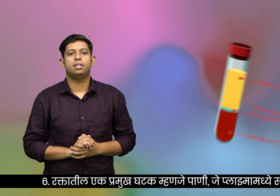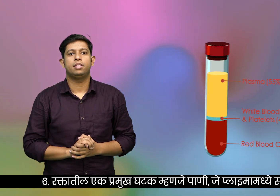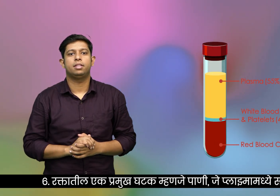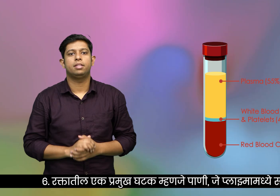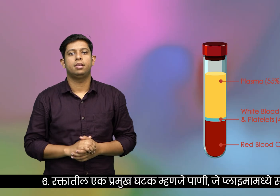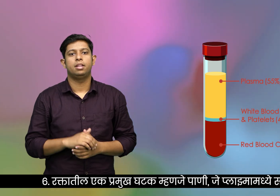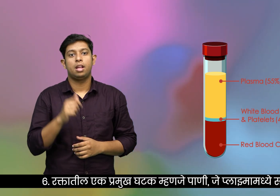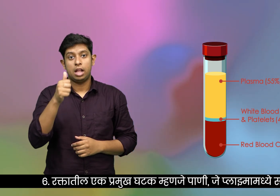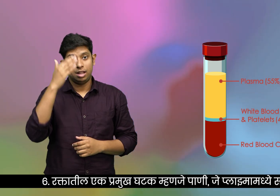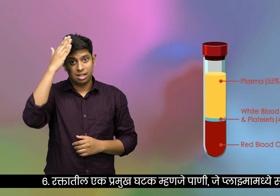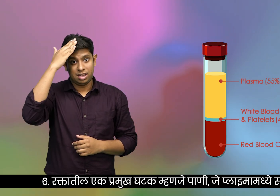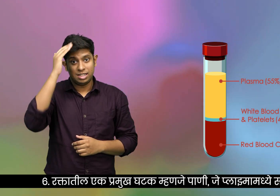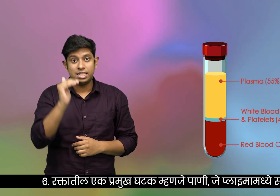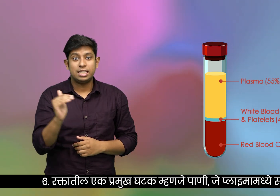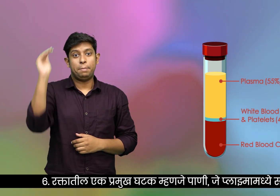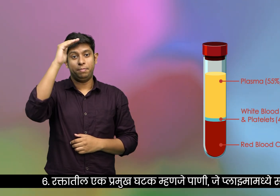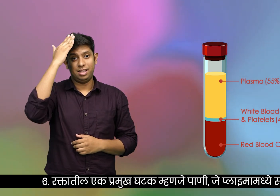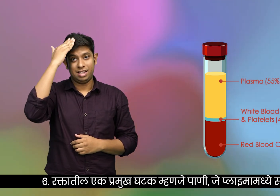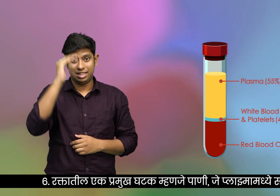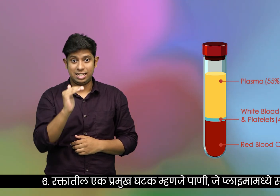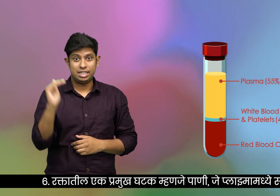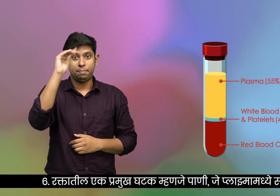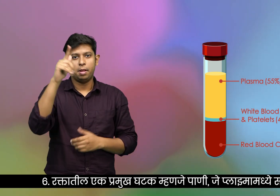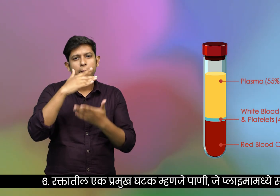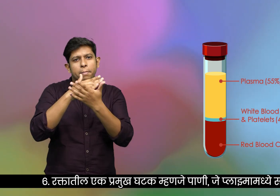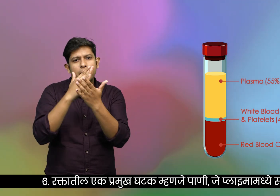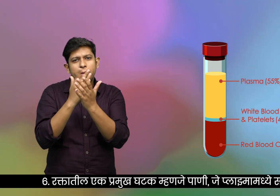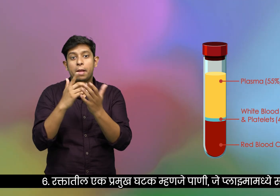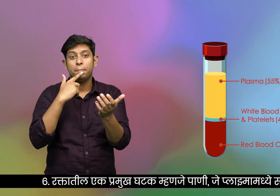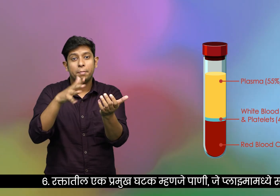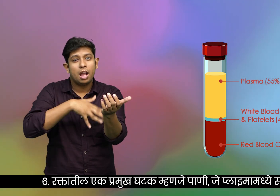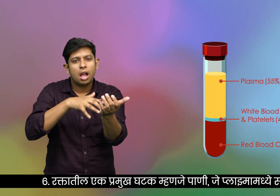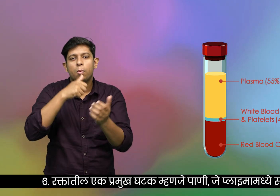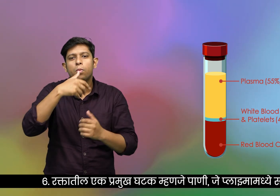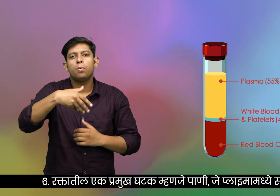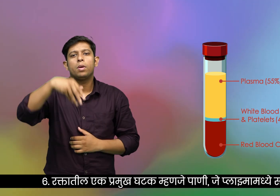रक्तातील एक प्रमुख घटक म्हणजे पाणी, जे प्लाझ्मामध्ये साठवले असते.